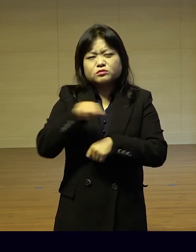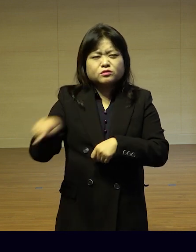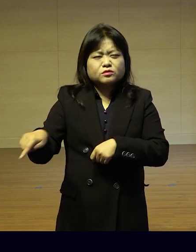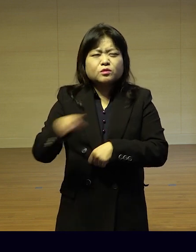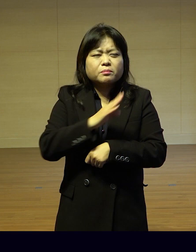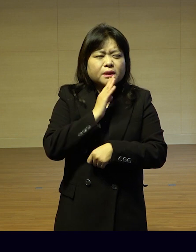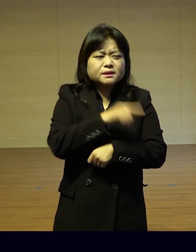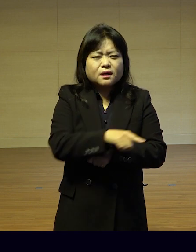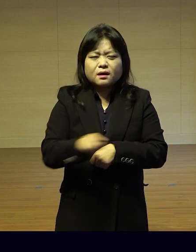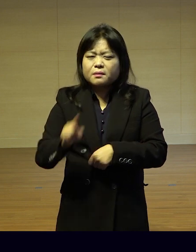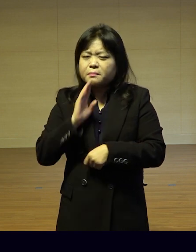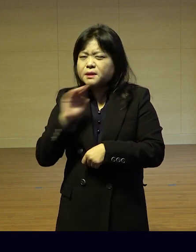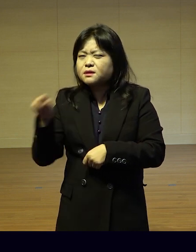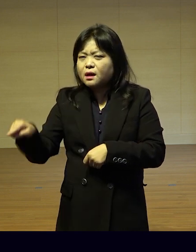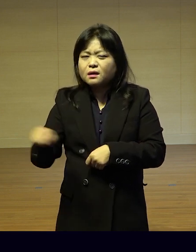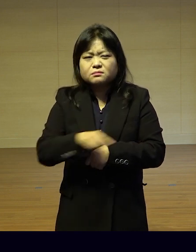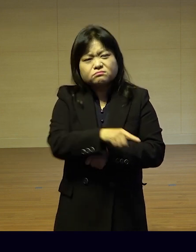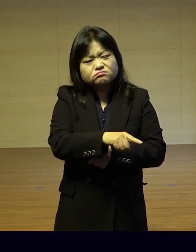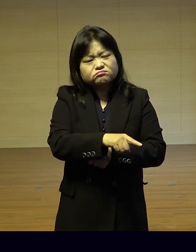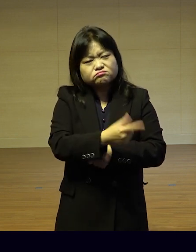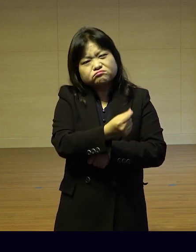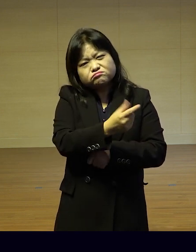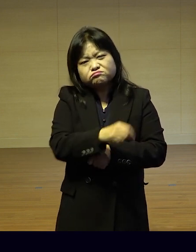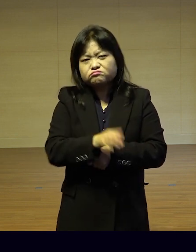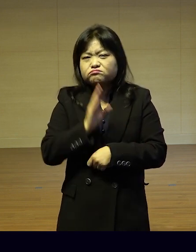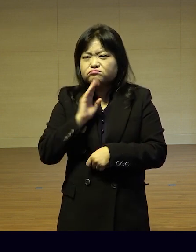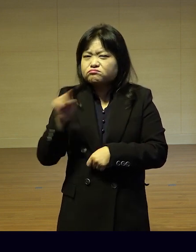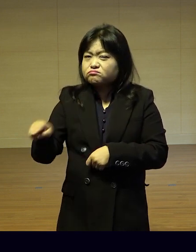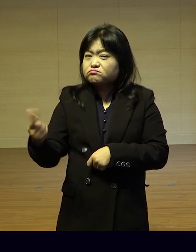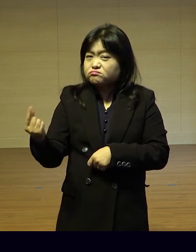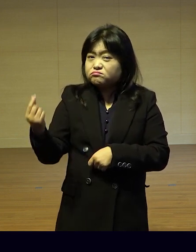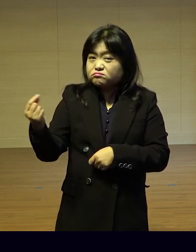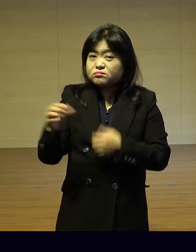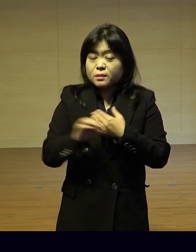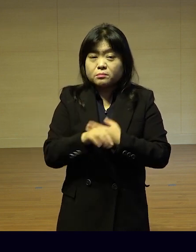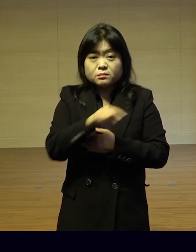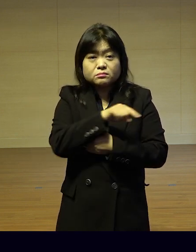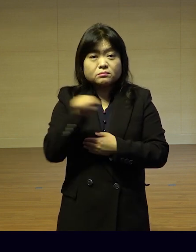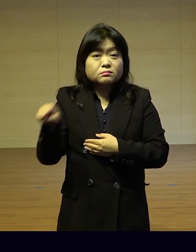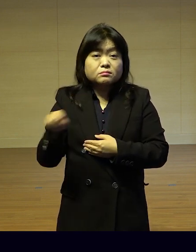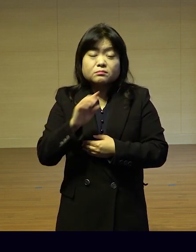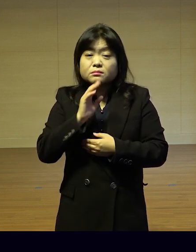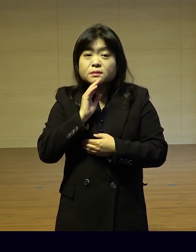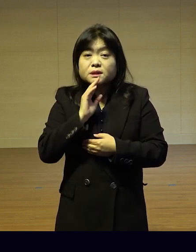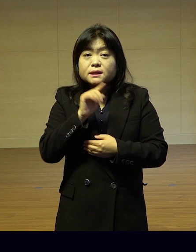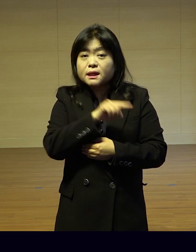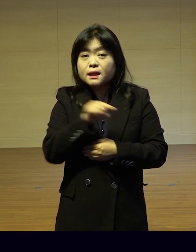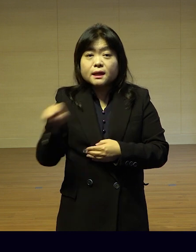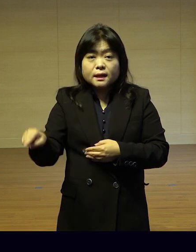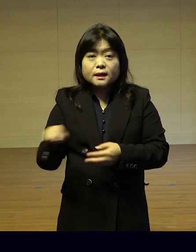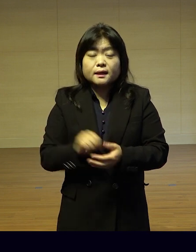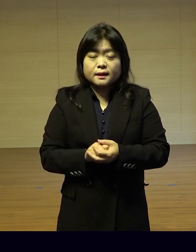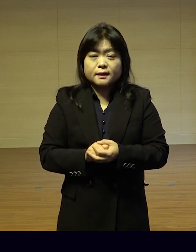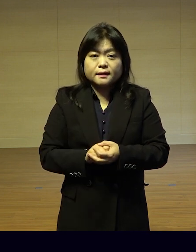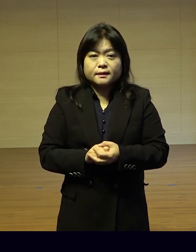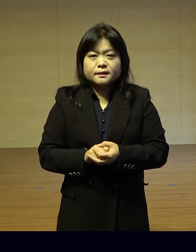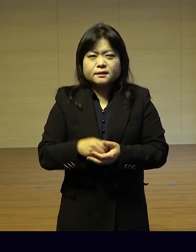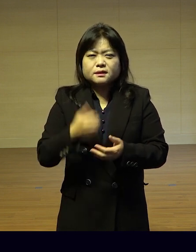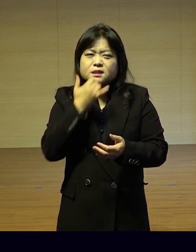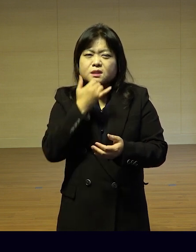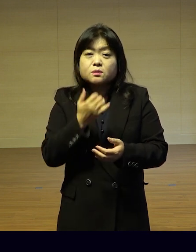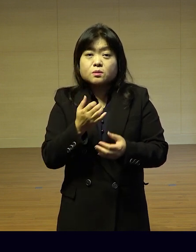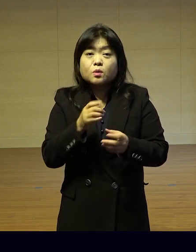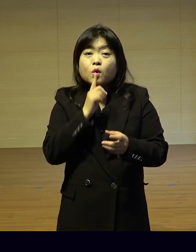말도 일리가 있다는 것은 correctness, 헤겔의 표현으로 richtigkeit,